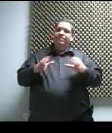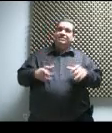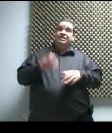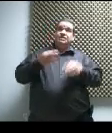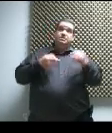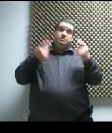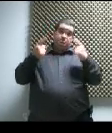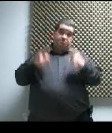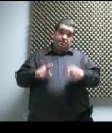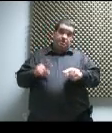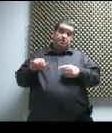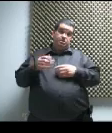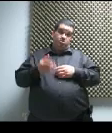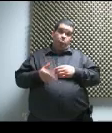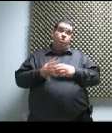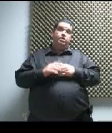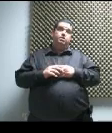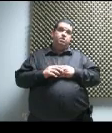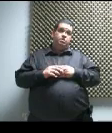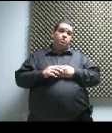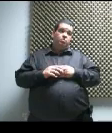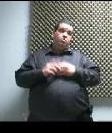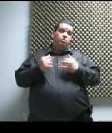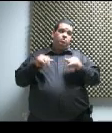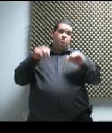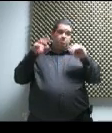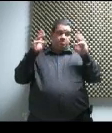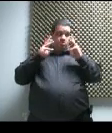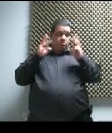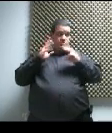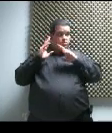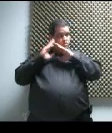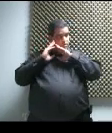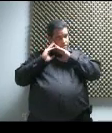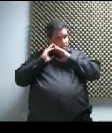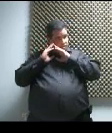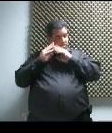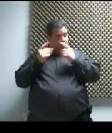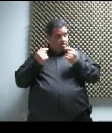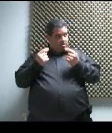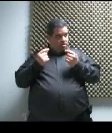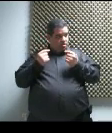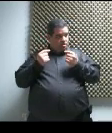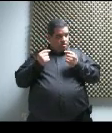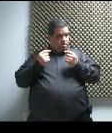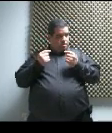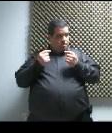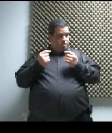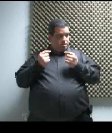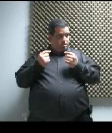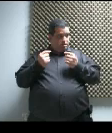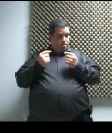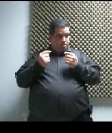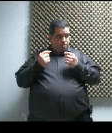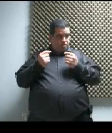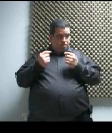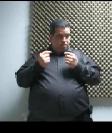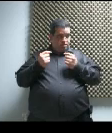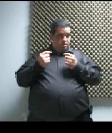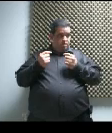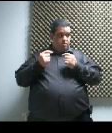ocurre un evento de... Pero todavía me preocupa si uno está en la cama durmiendo, ¿qué hace? Porque de repente volvemos... O sea, lo que